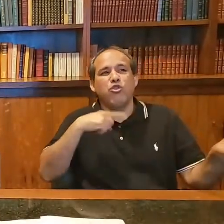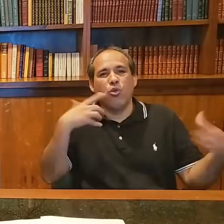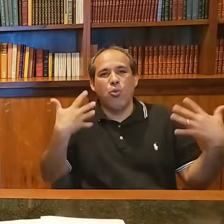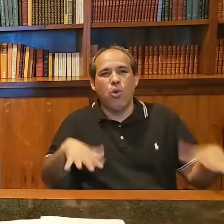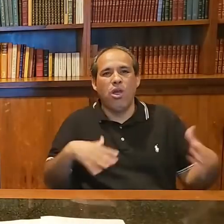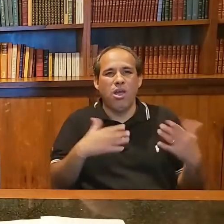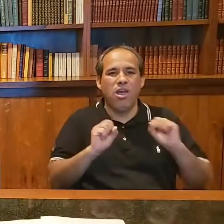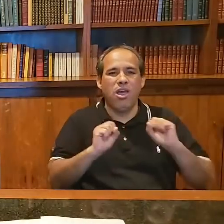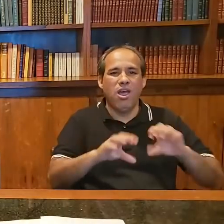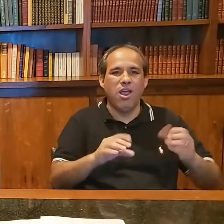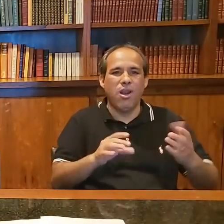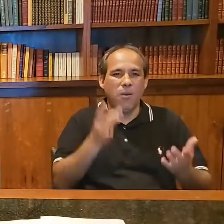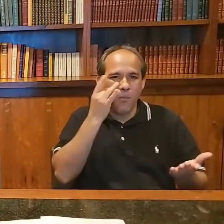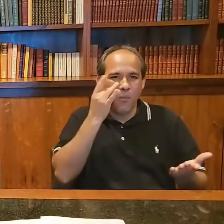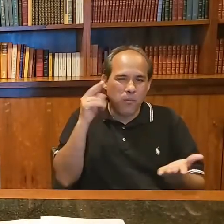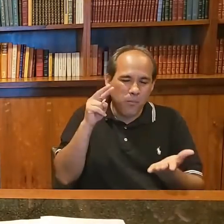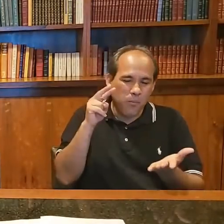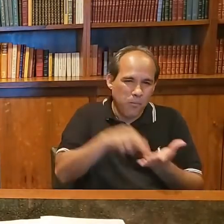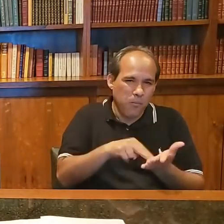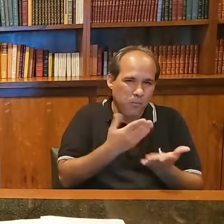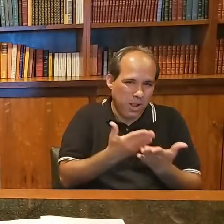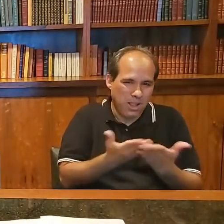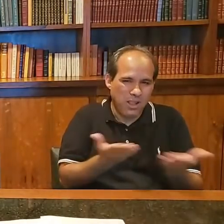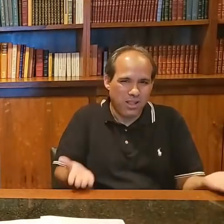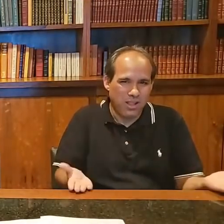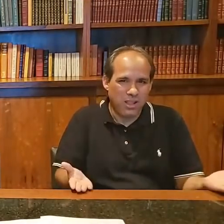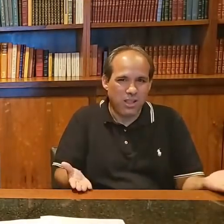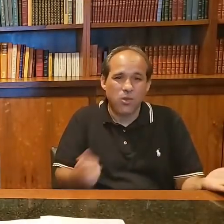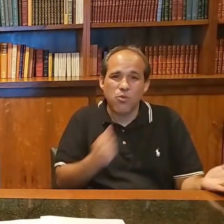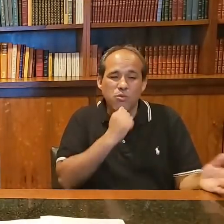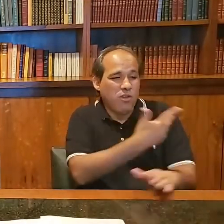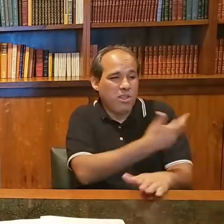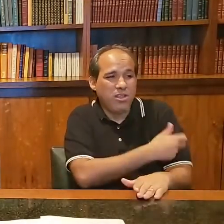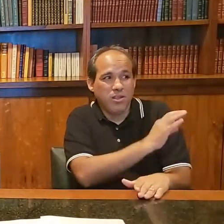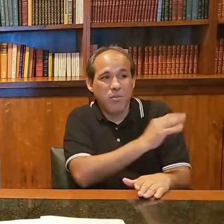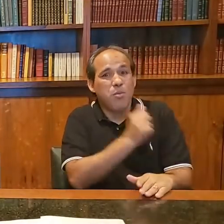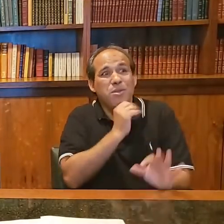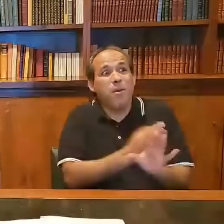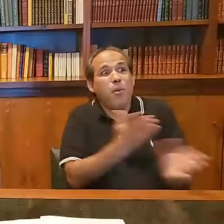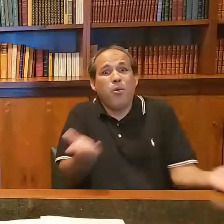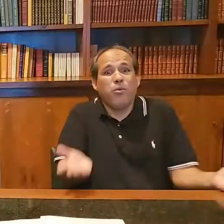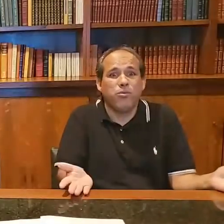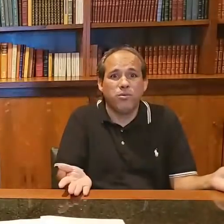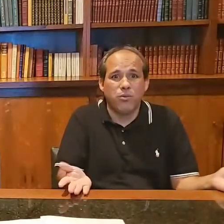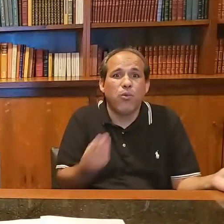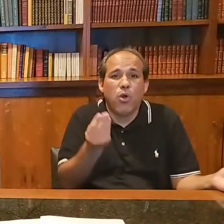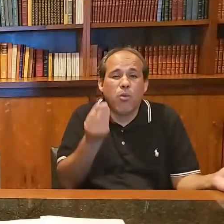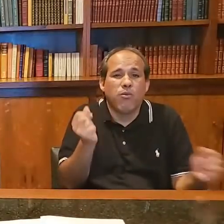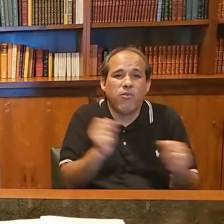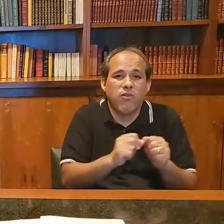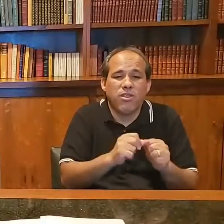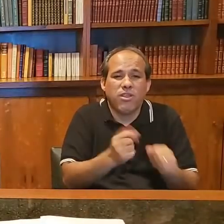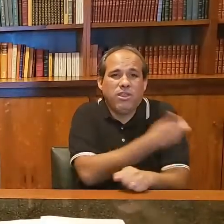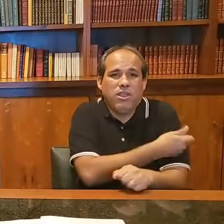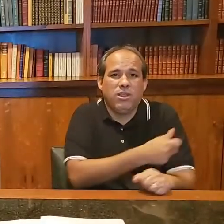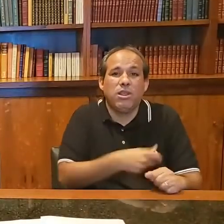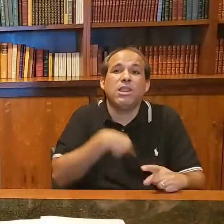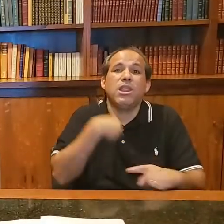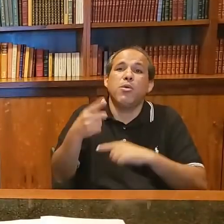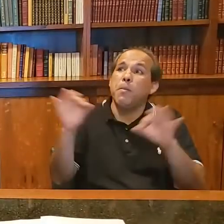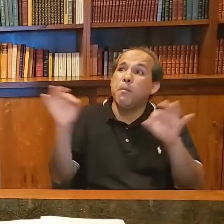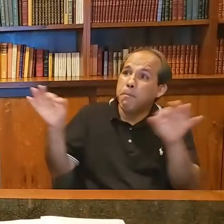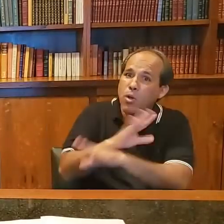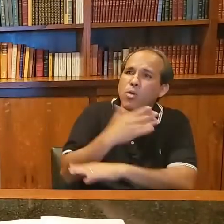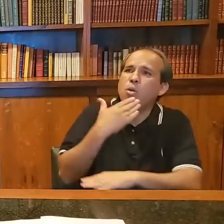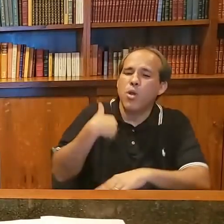aula, que não tinha vacinação, nem vacina estava pronta ainda, mas falava em vacina, eu já fiz um pedido à Casa Civil